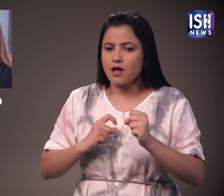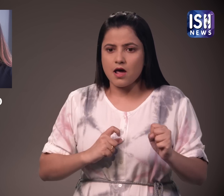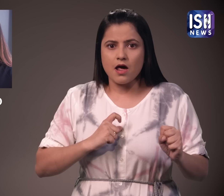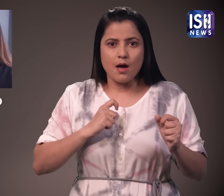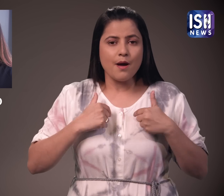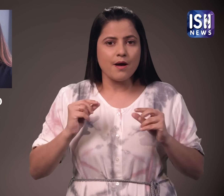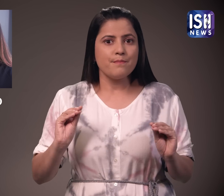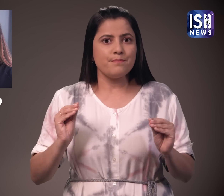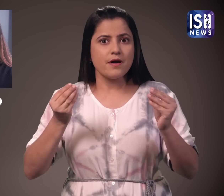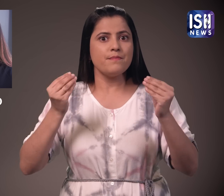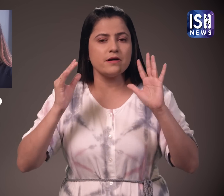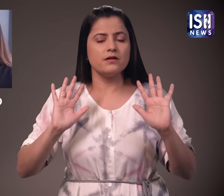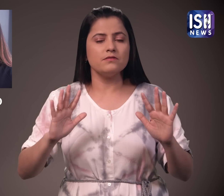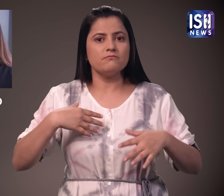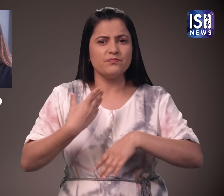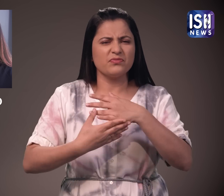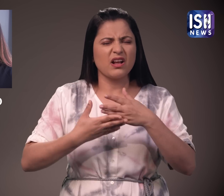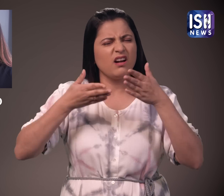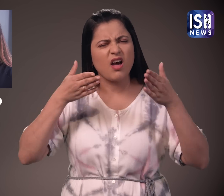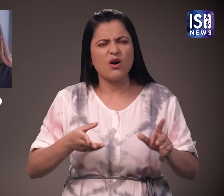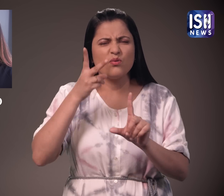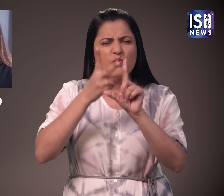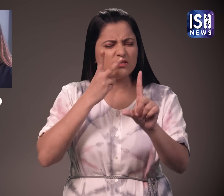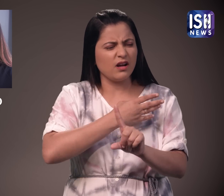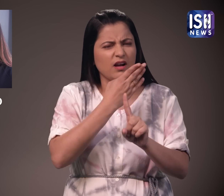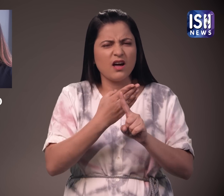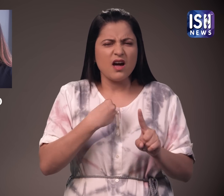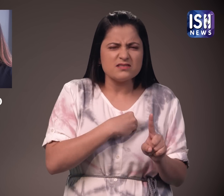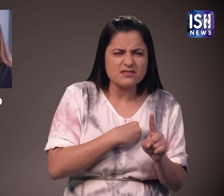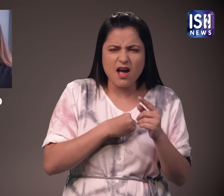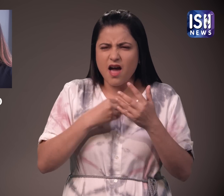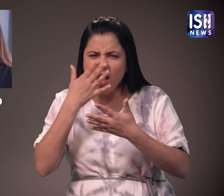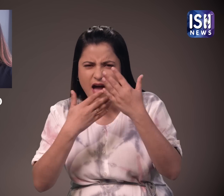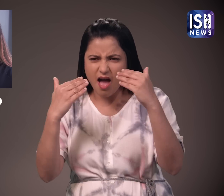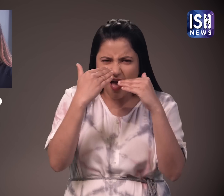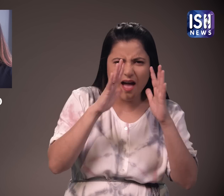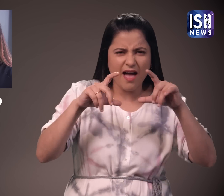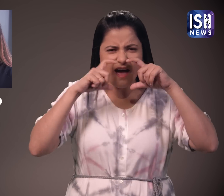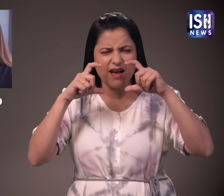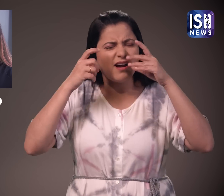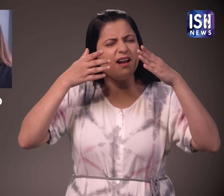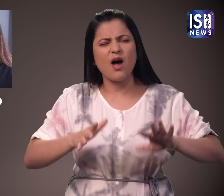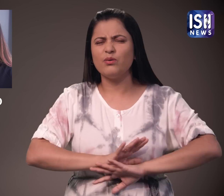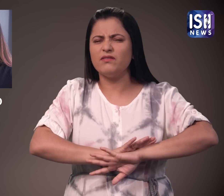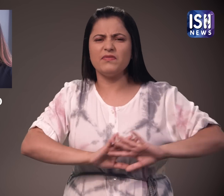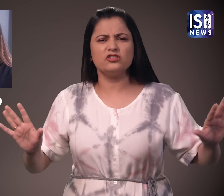होने में मदद की अब दो साल की पीड़ा के बाद वह बिना मास के दुनिया का सामना करने के लिए तैयार है